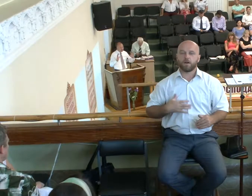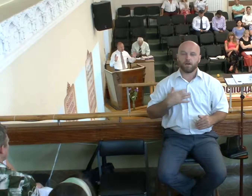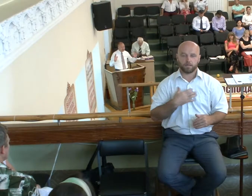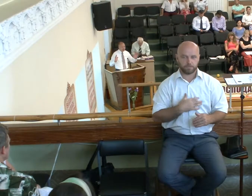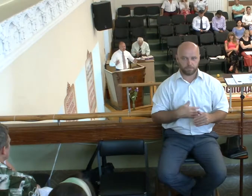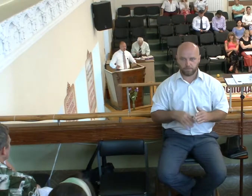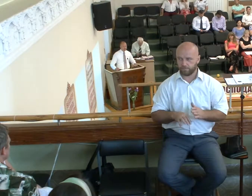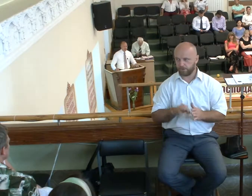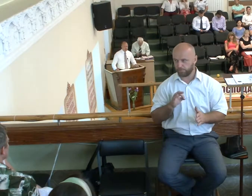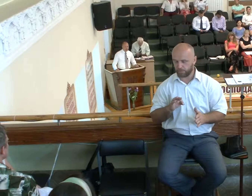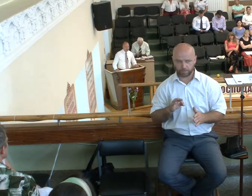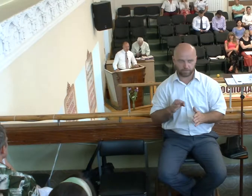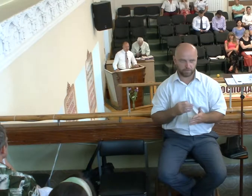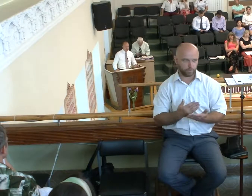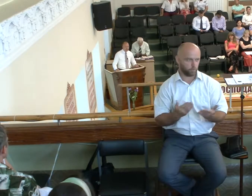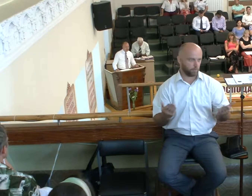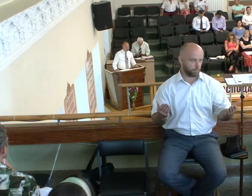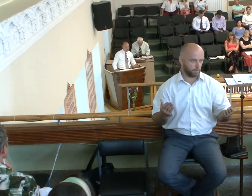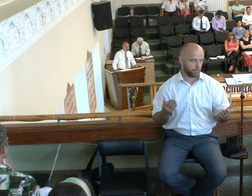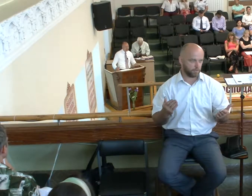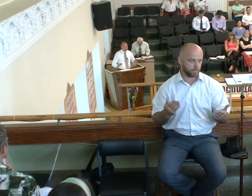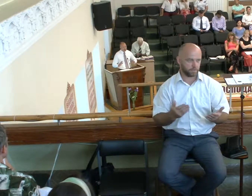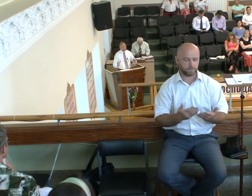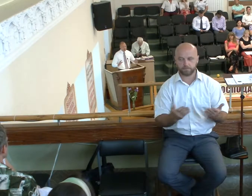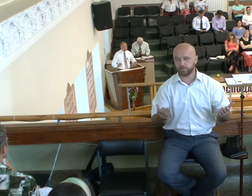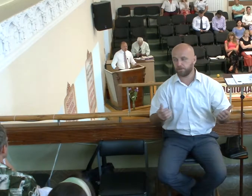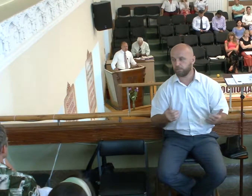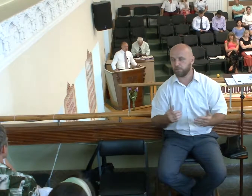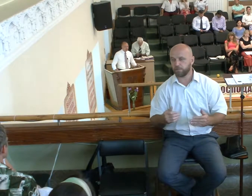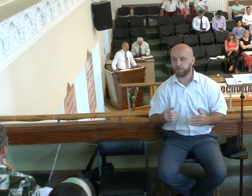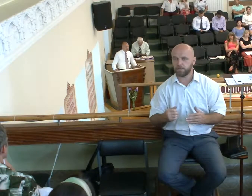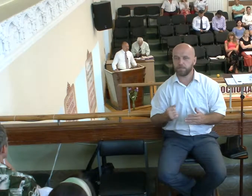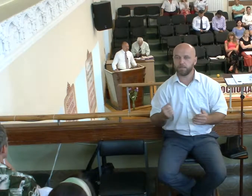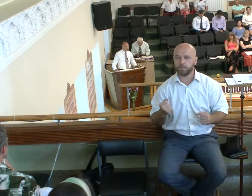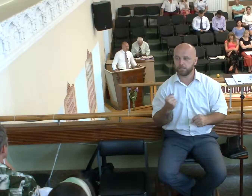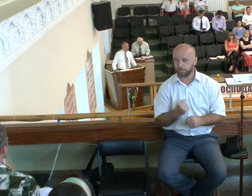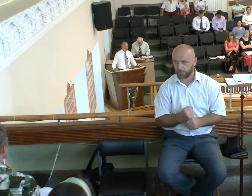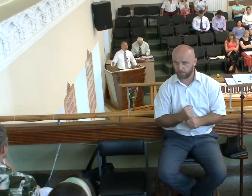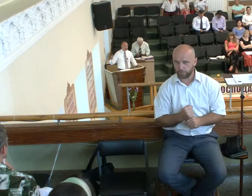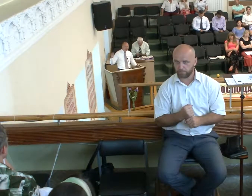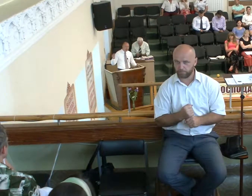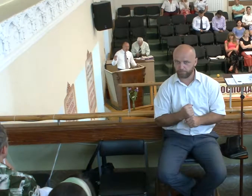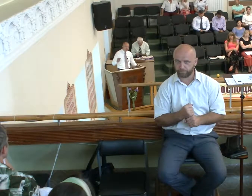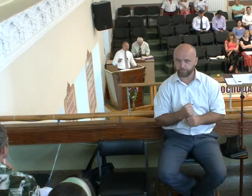тех сотни выборов, которые мы делаем каждый день, мы будем рассуждать, что же оказывает на них